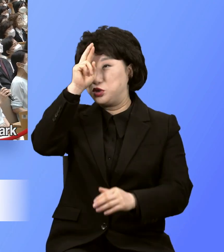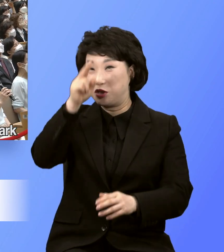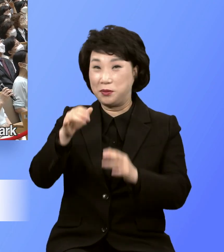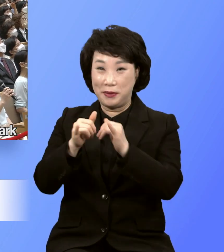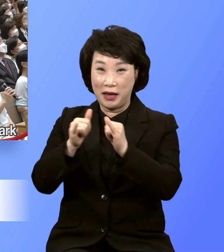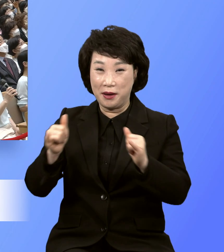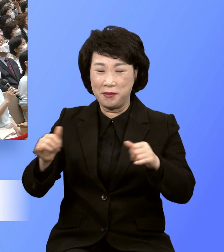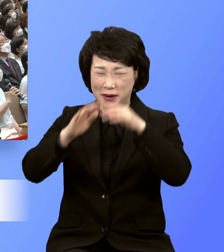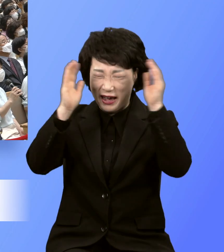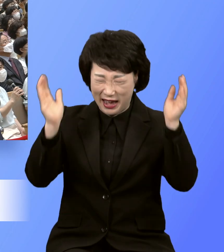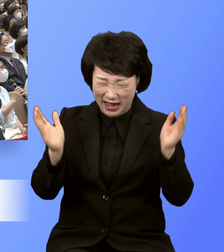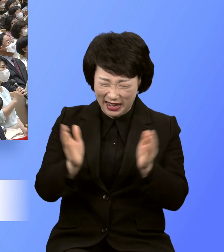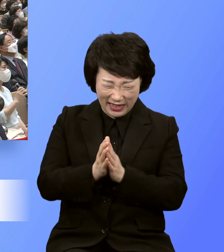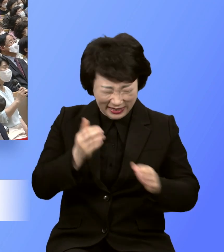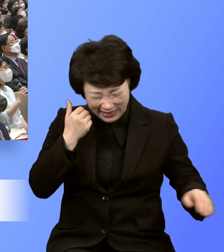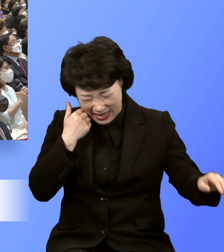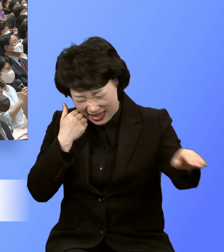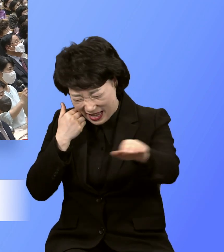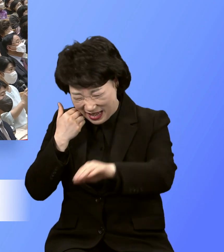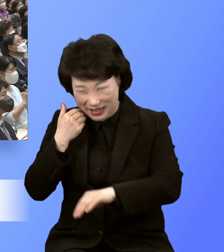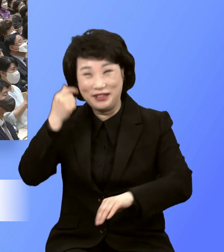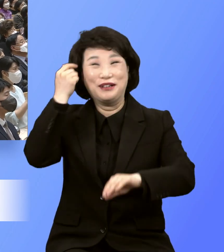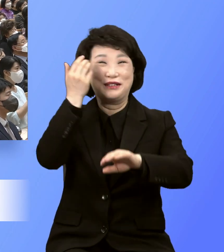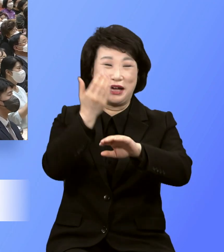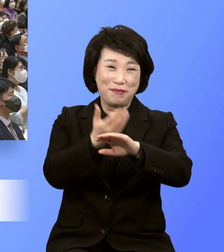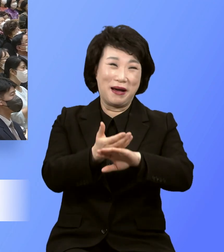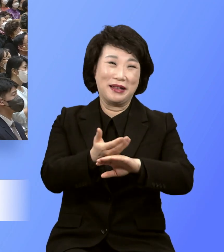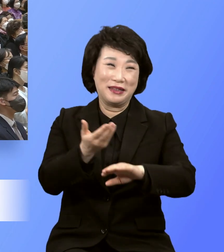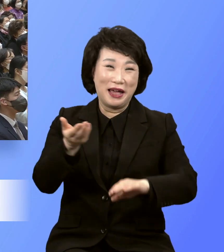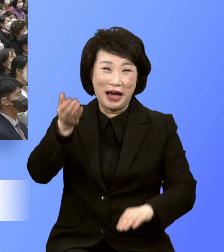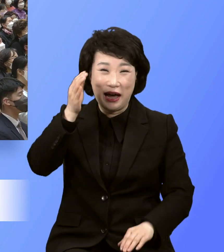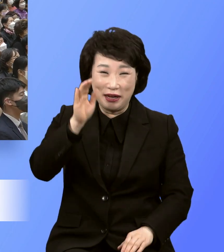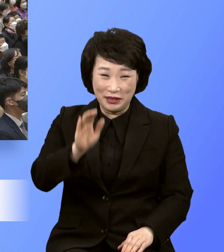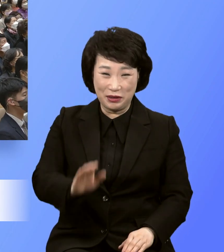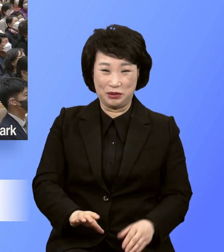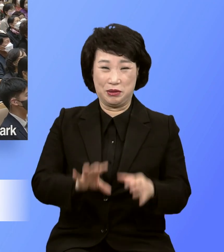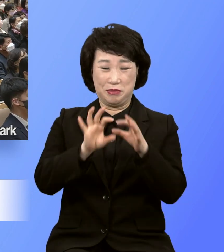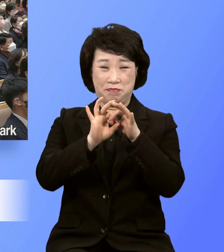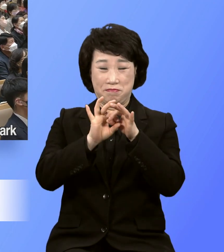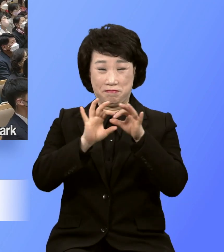집서방 뒷집에 박서방 모두 다